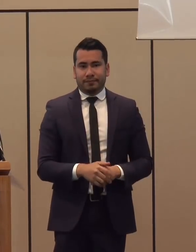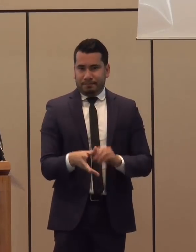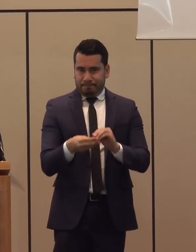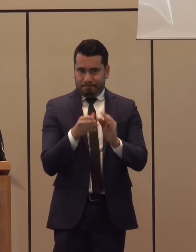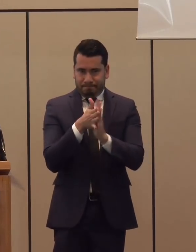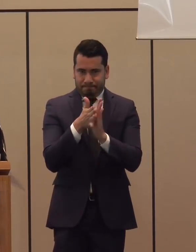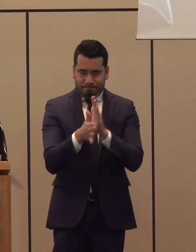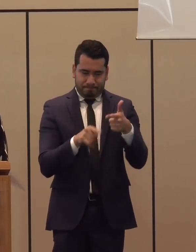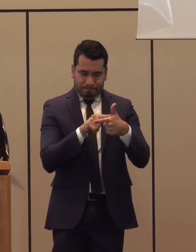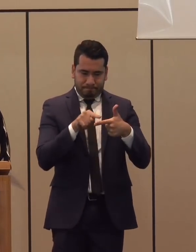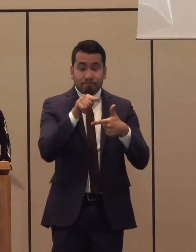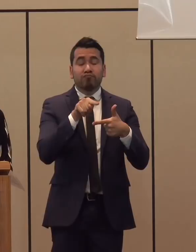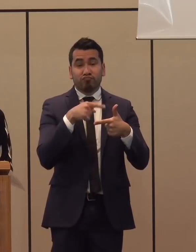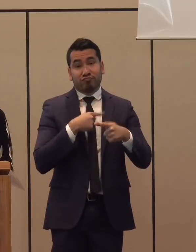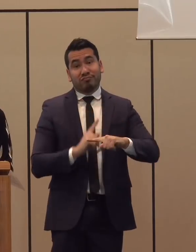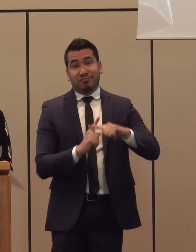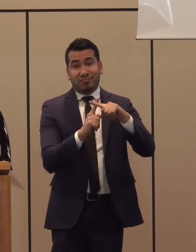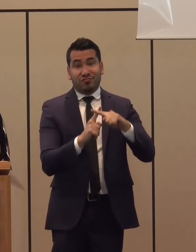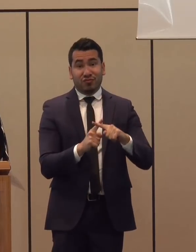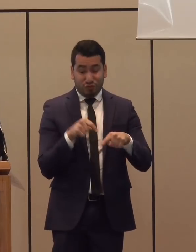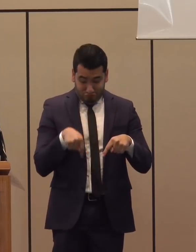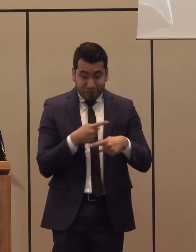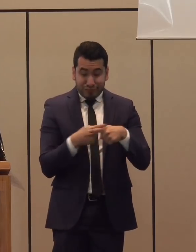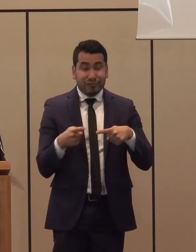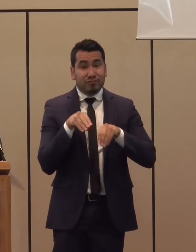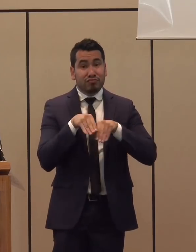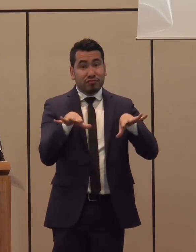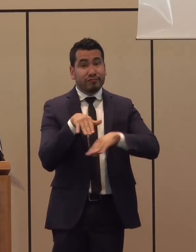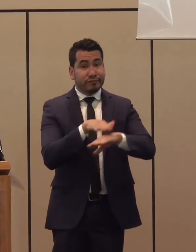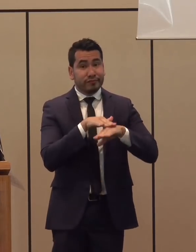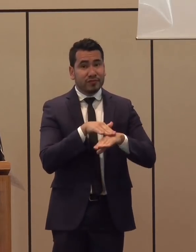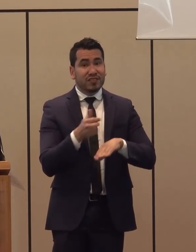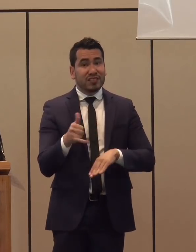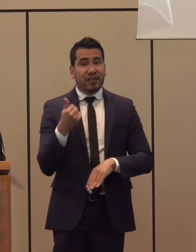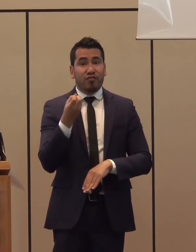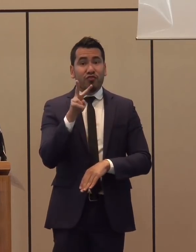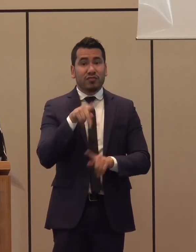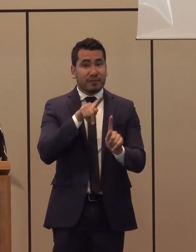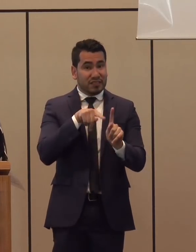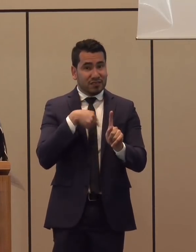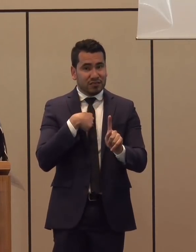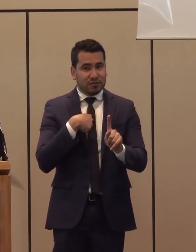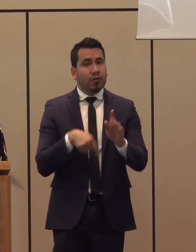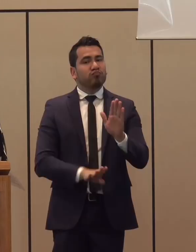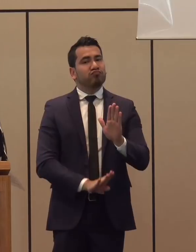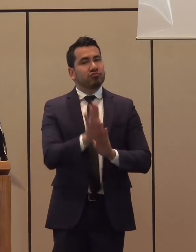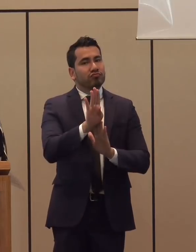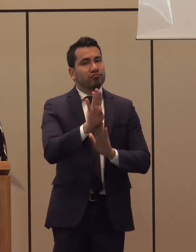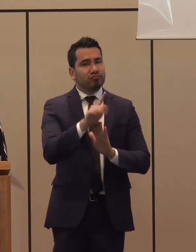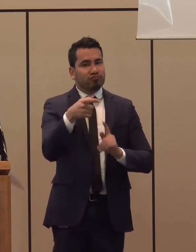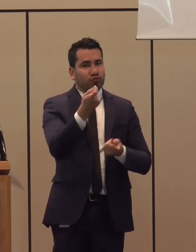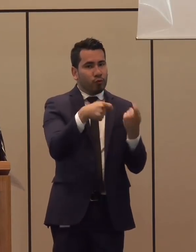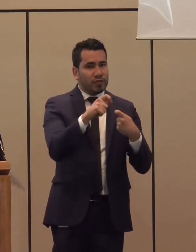positivo que salió esta semana llevamos ya 12 meses con crecimiento en las exportaciones